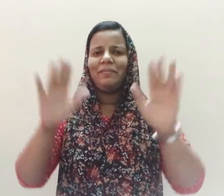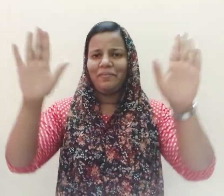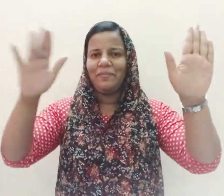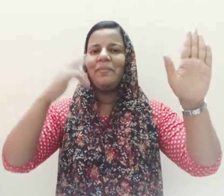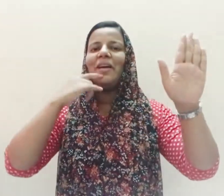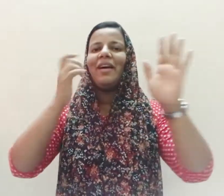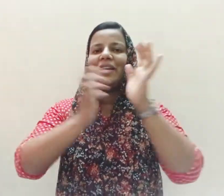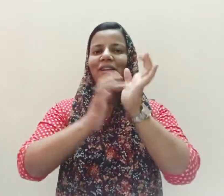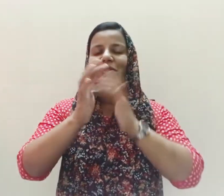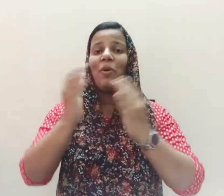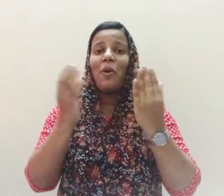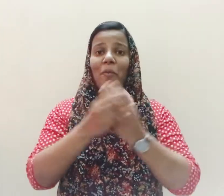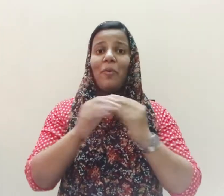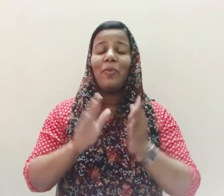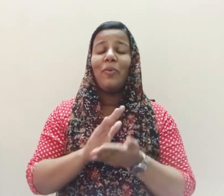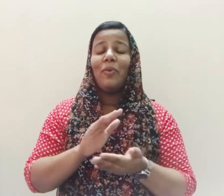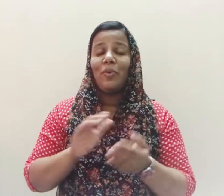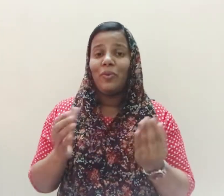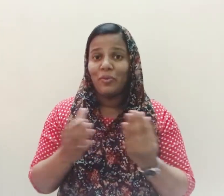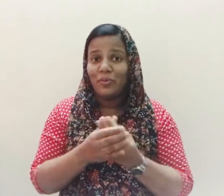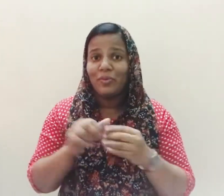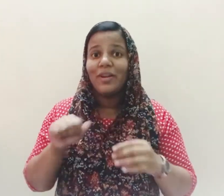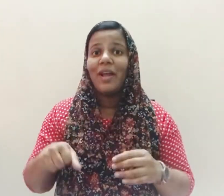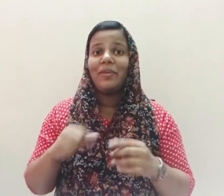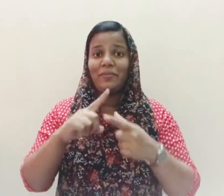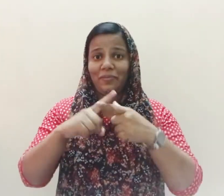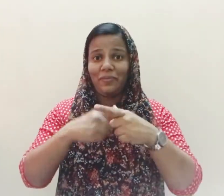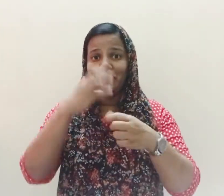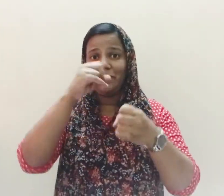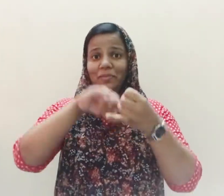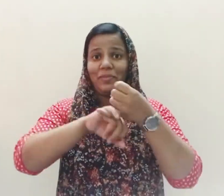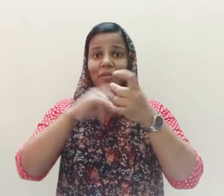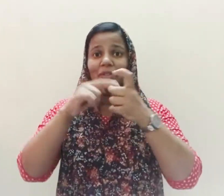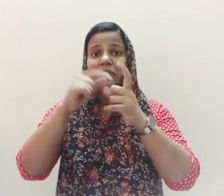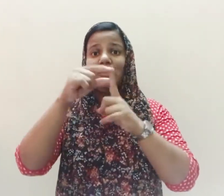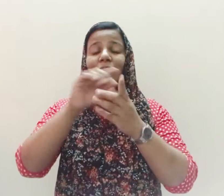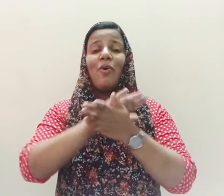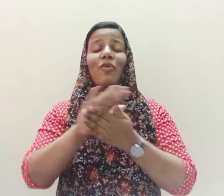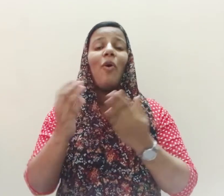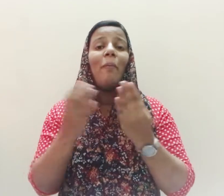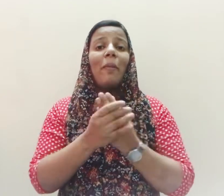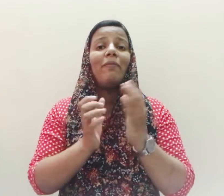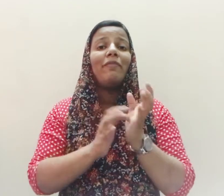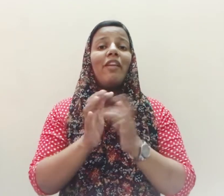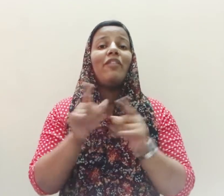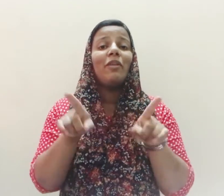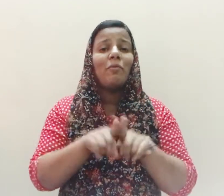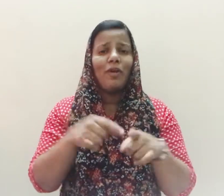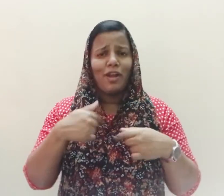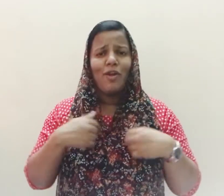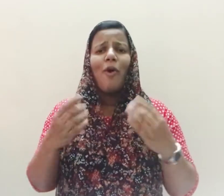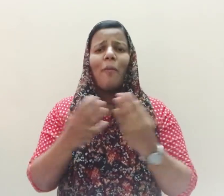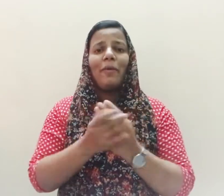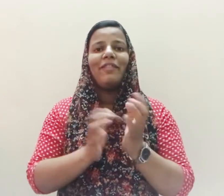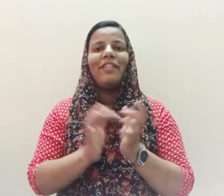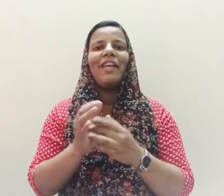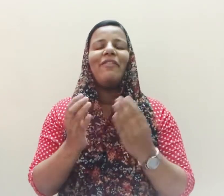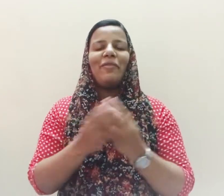അങ്ങൻ്റെ കൂടെ ഉണ്ടല്ലോ, ജോസഫിൻ്റെ കൂടെ ദൈവമുണ്ടായിരുന്നു, ഇന്ന് യേശു എൻ്റെ കൂടെ, യേശു എൻ്റെ ഉള്ളിൽ. അതാണ് അമീൻ പുതിയ നിയമത്തിലെ വ്യത്യാസം, യേശുവിൻ്റെ